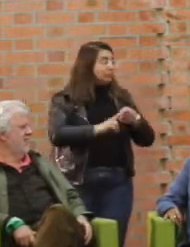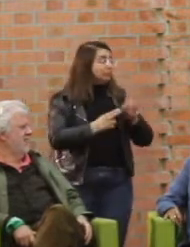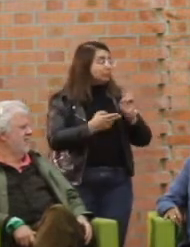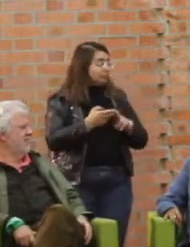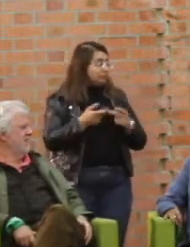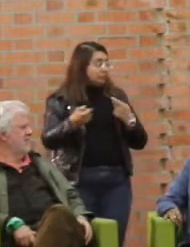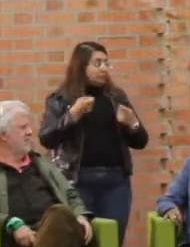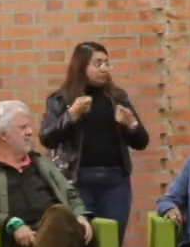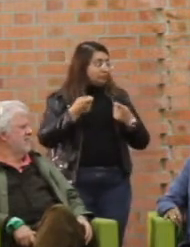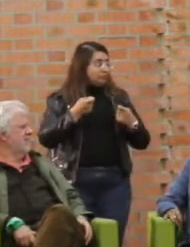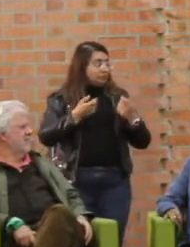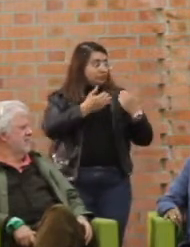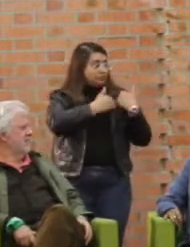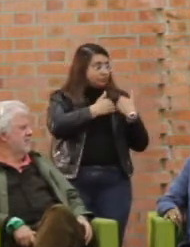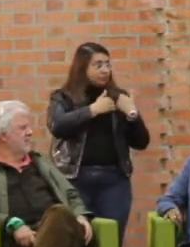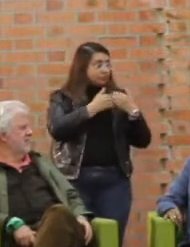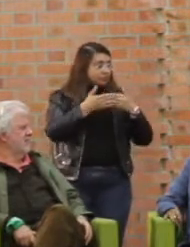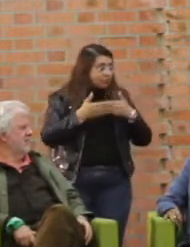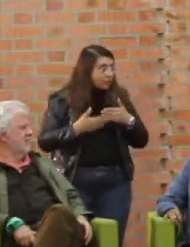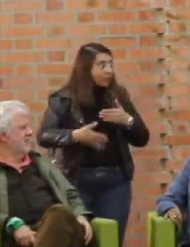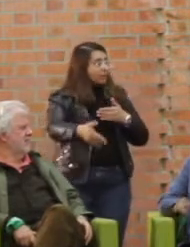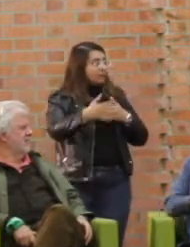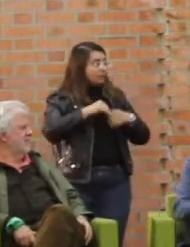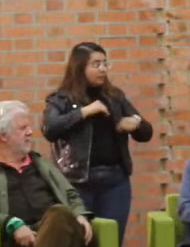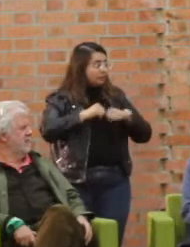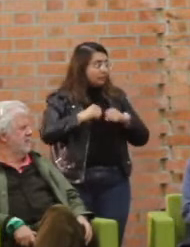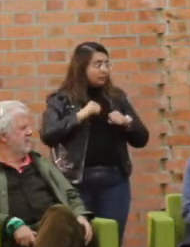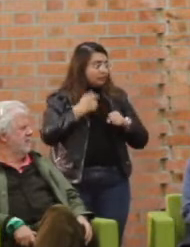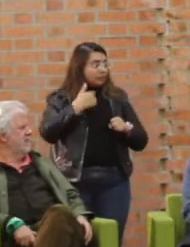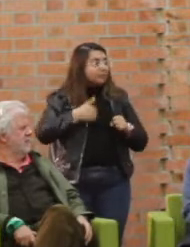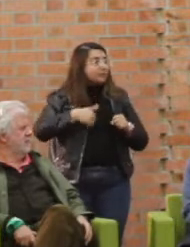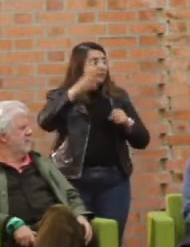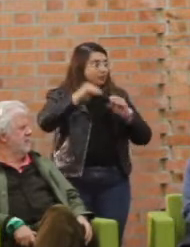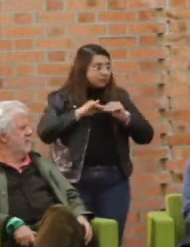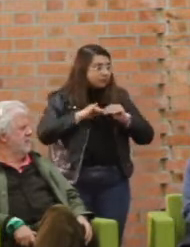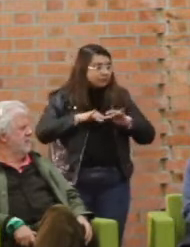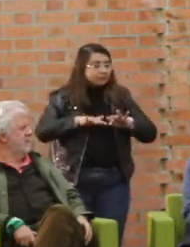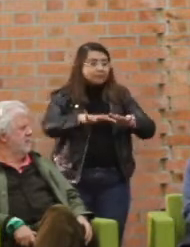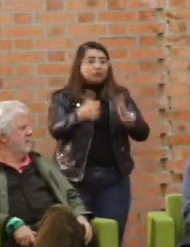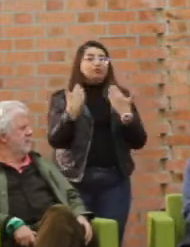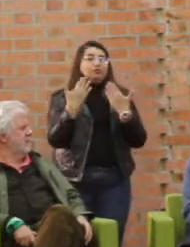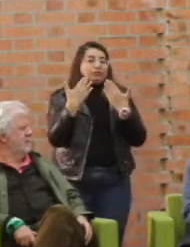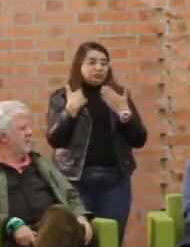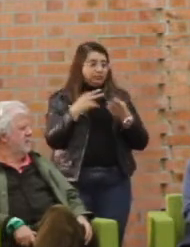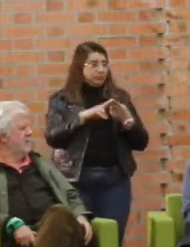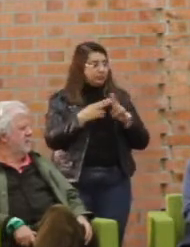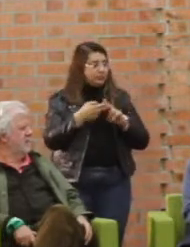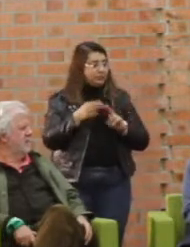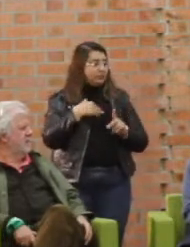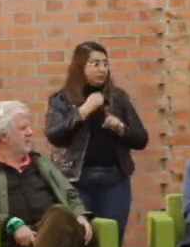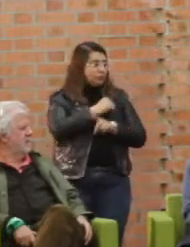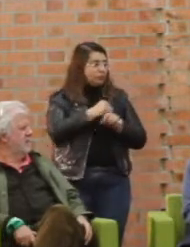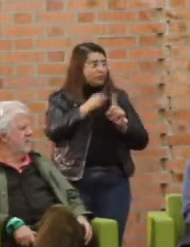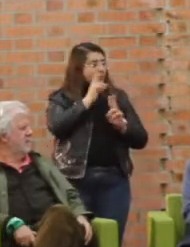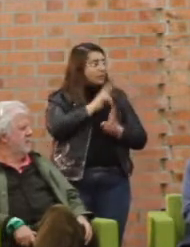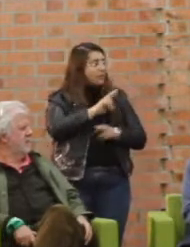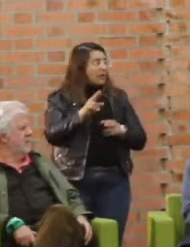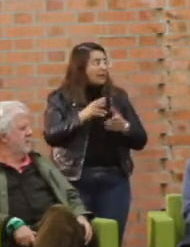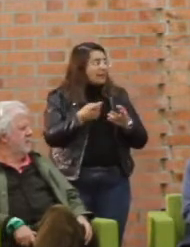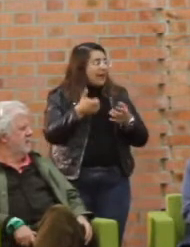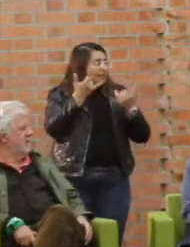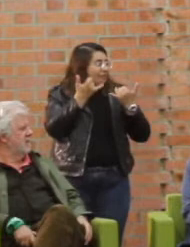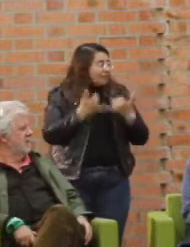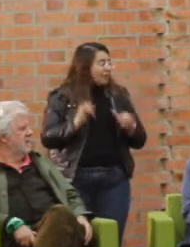un arrastre de fondo creo que eso es lo que también me gusta mucho de este premio creo que hay que valorarlo y ya para finalizar